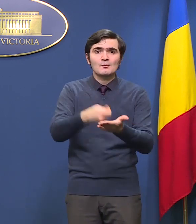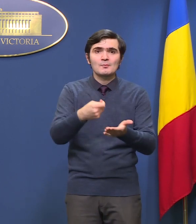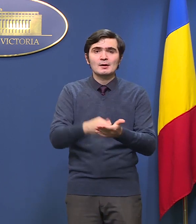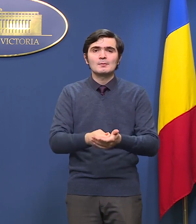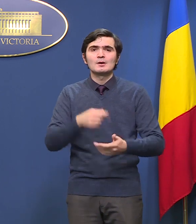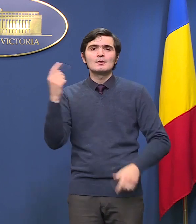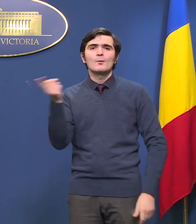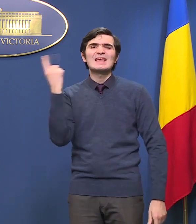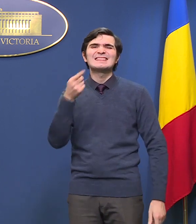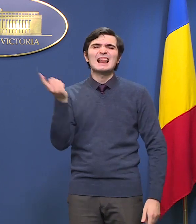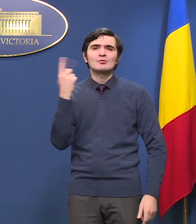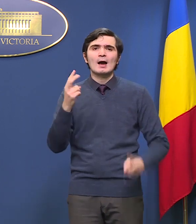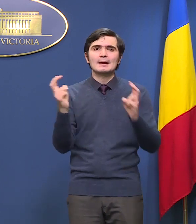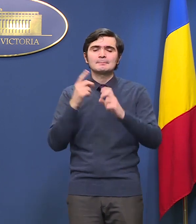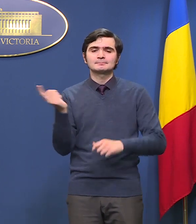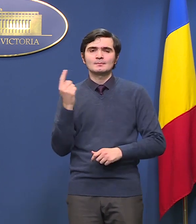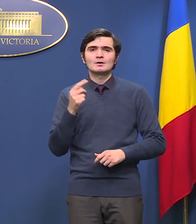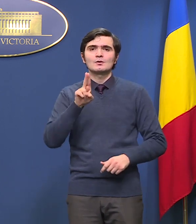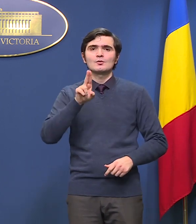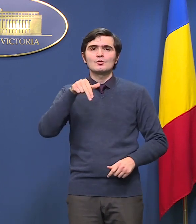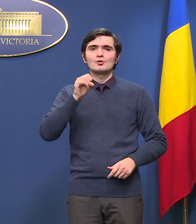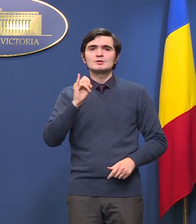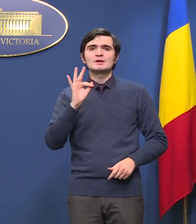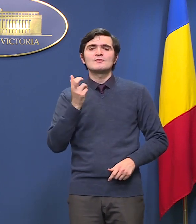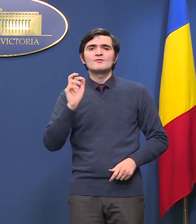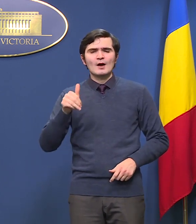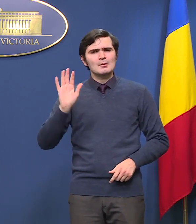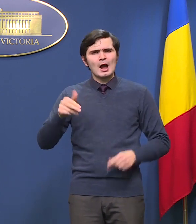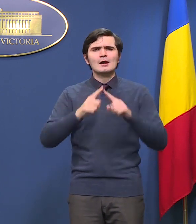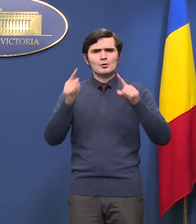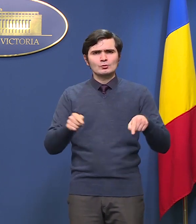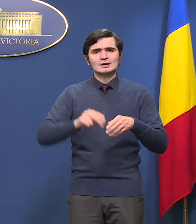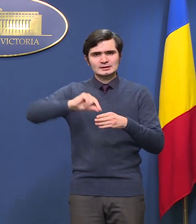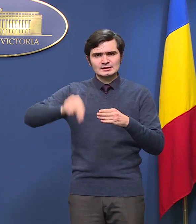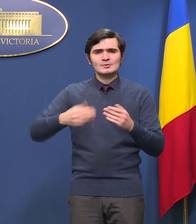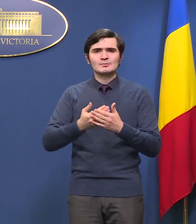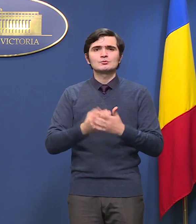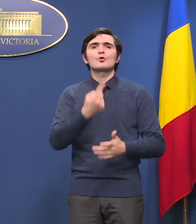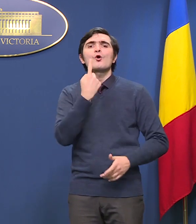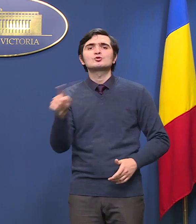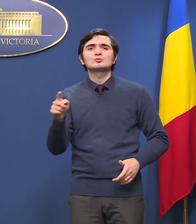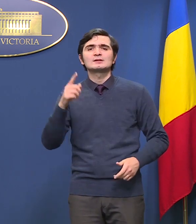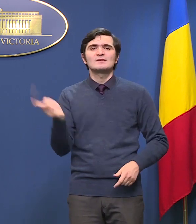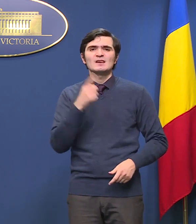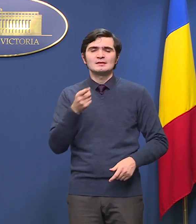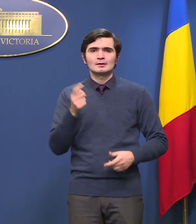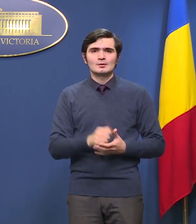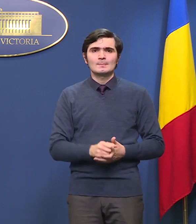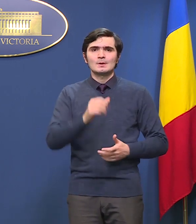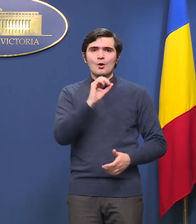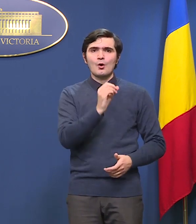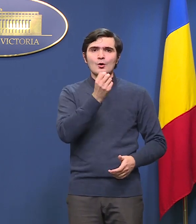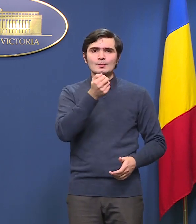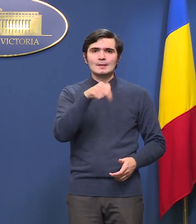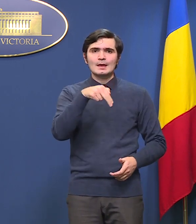ventilatoare. Unifarmul are contracte semnate pentru 100 de ventilatoare. De asemenea, Onacul